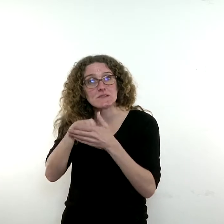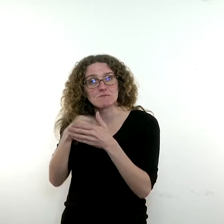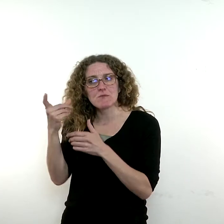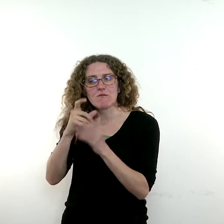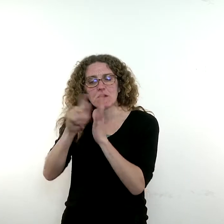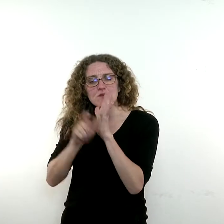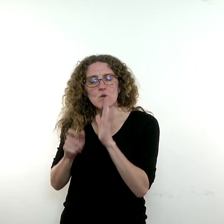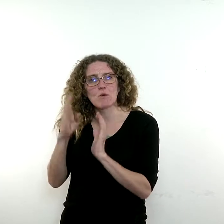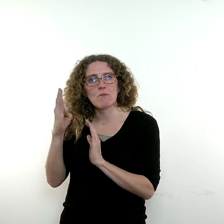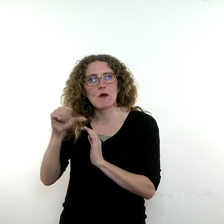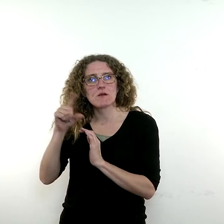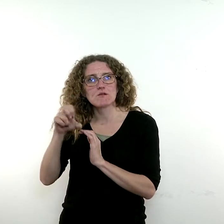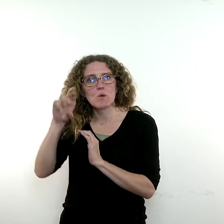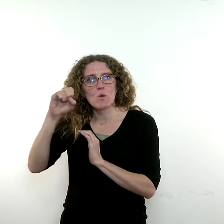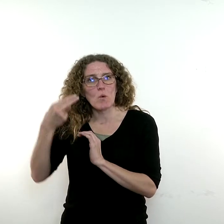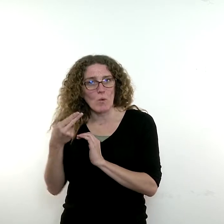Mazeron.